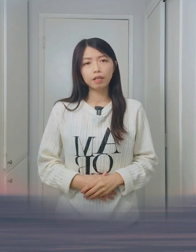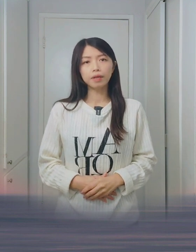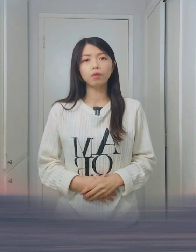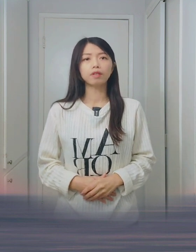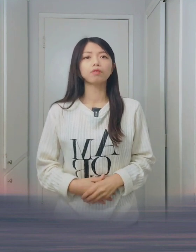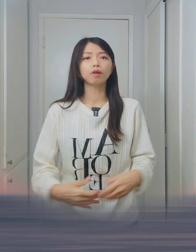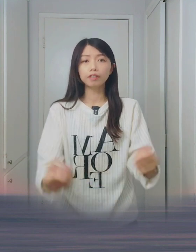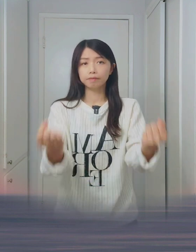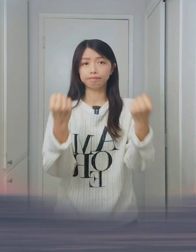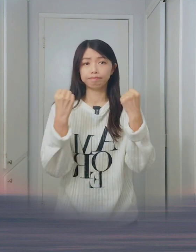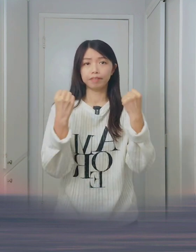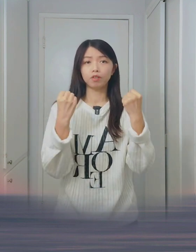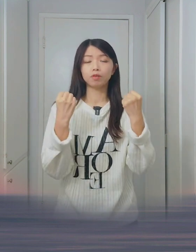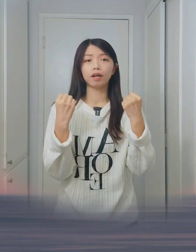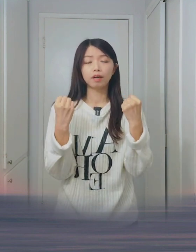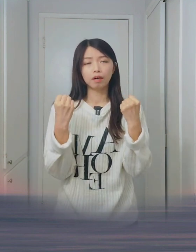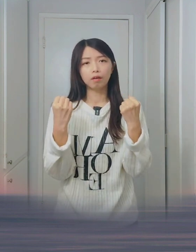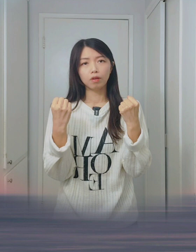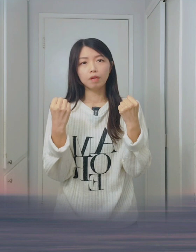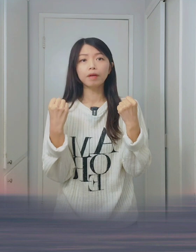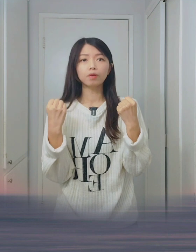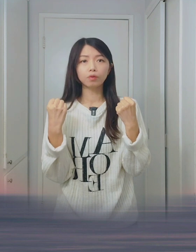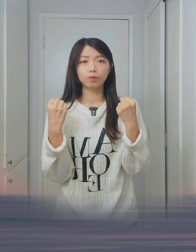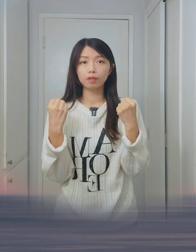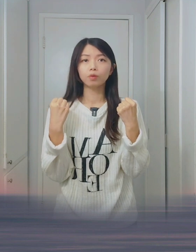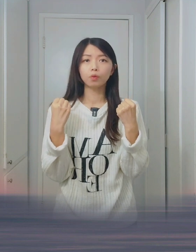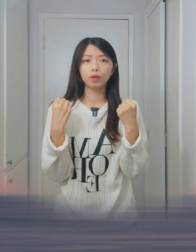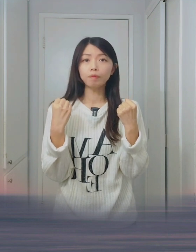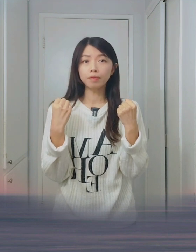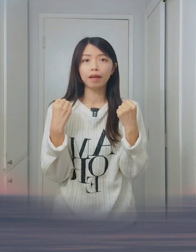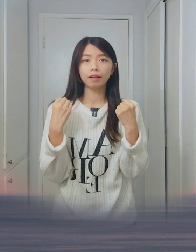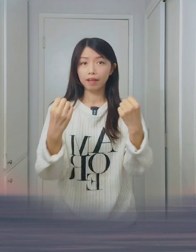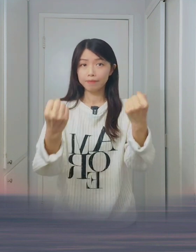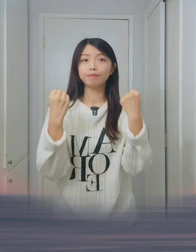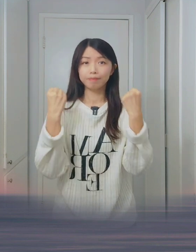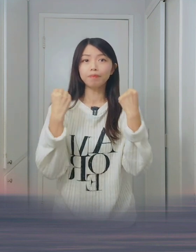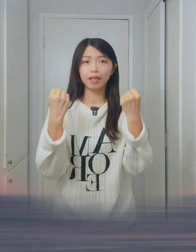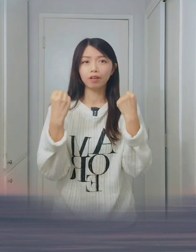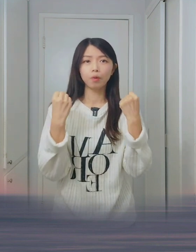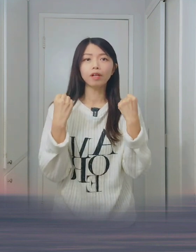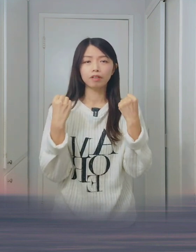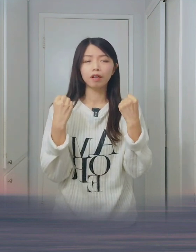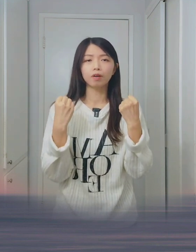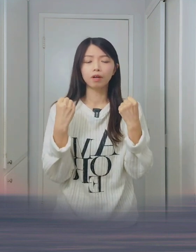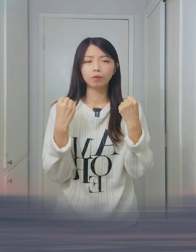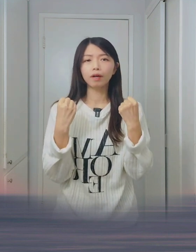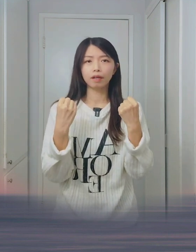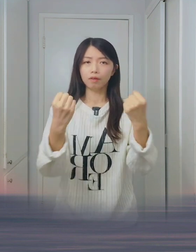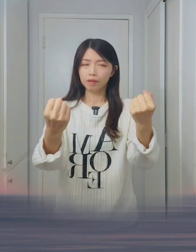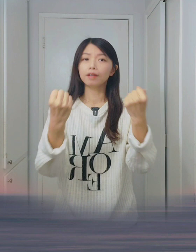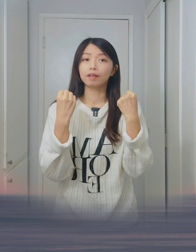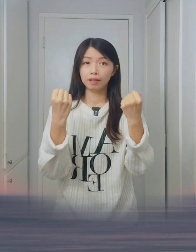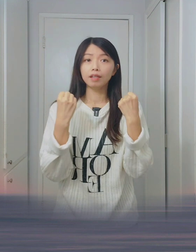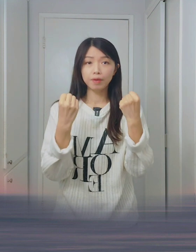일단 힘이라고 하는 뜻의 수어는 우리가 일반적으로 우리들도 힘내 할 때 힘내 이렇게 표현하잖아요.